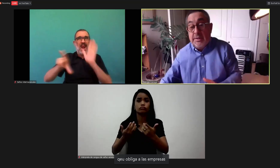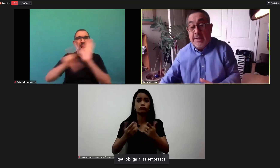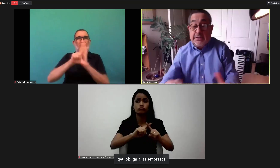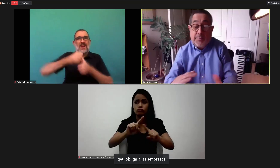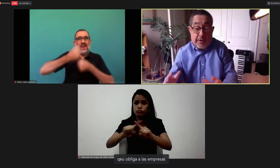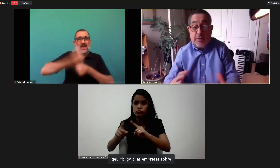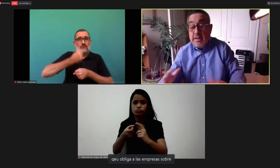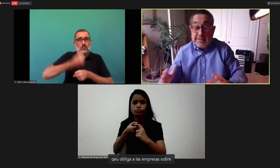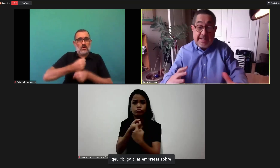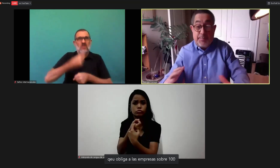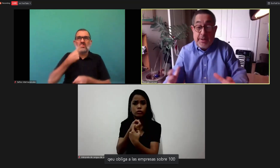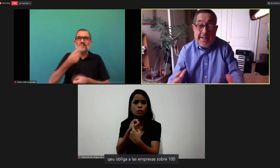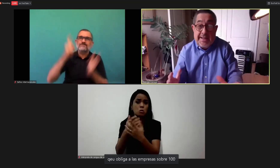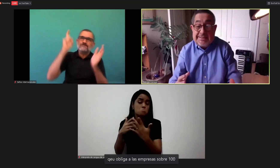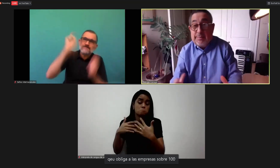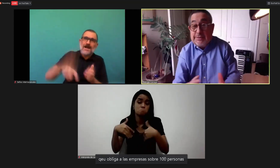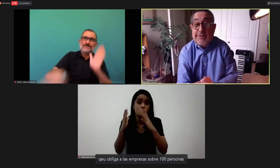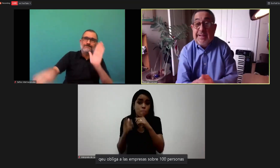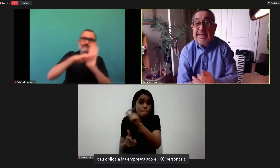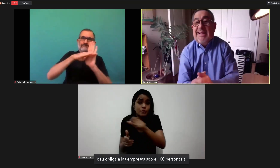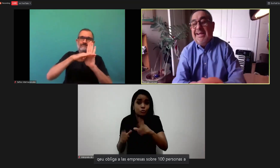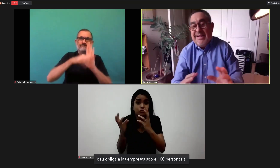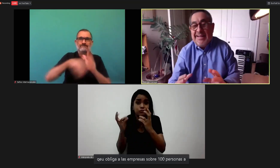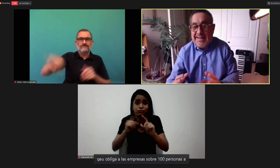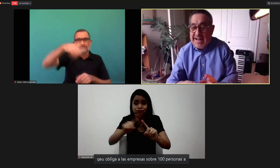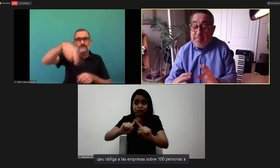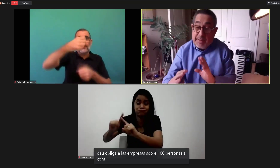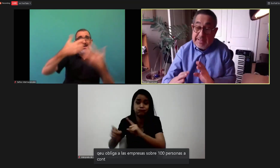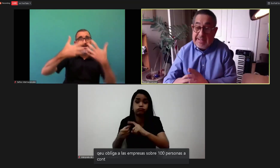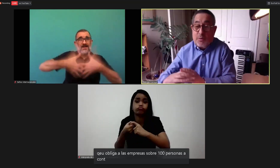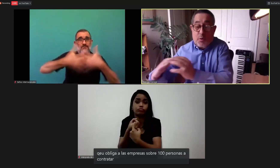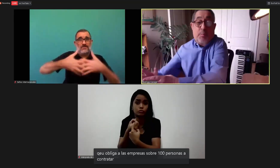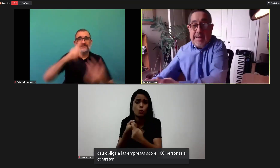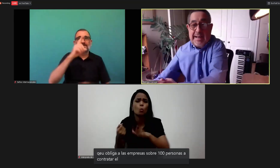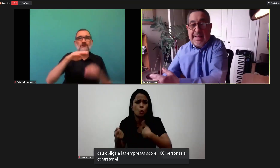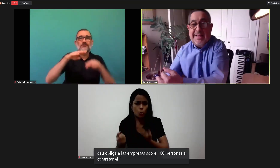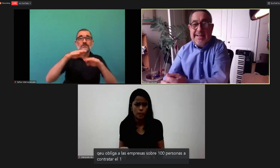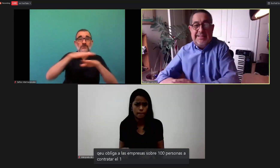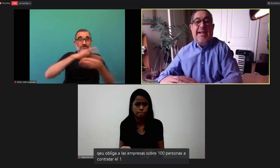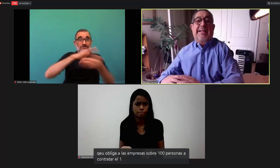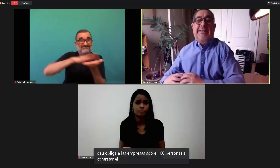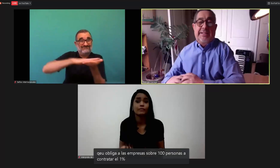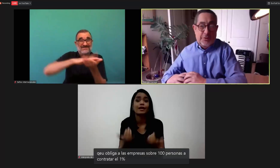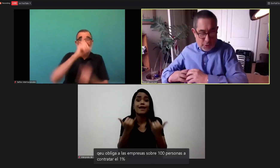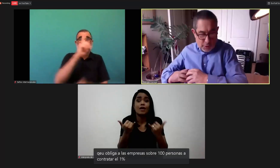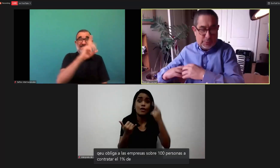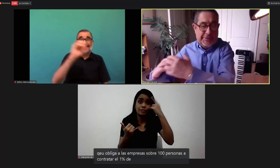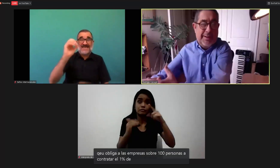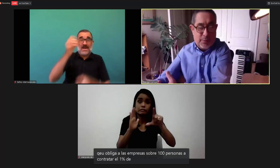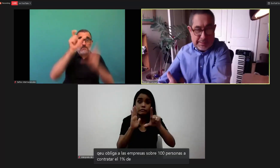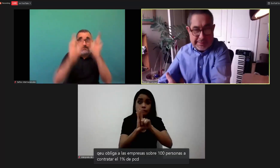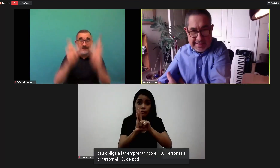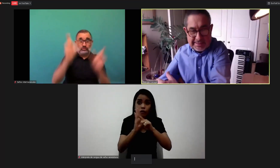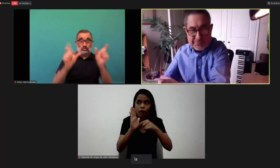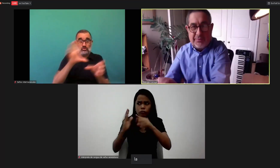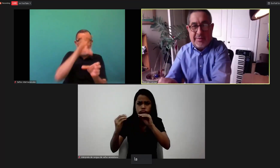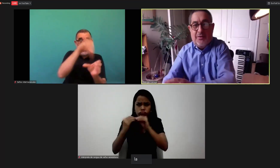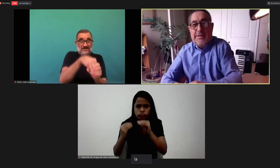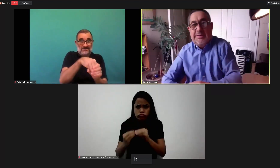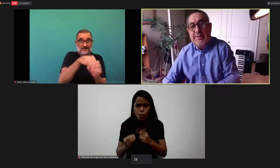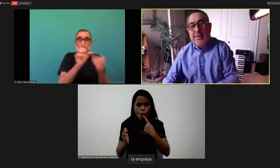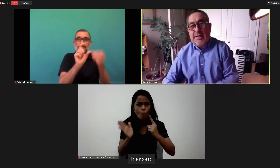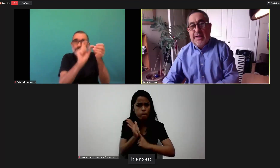1%. Entonces, bueno, se pone en la situación de que la empresa cumple la ley y trata de hacer todo lo posible por mantener a